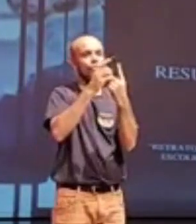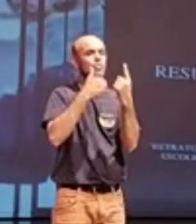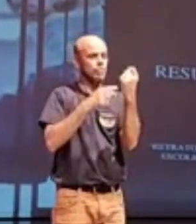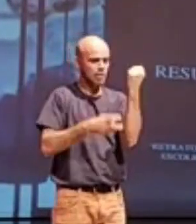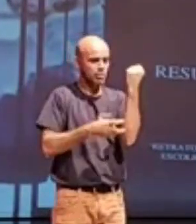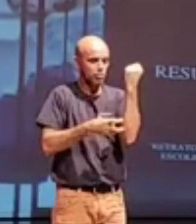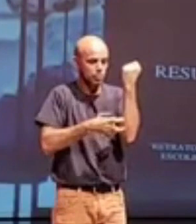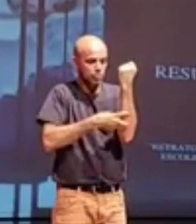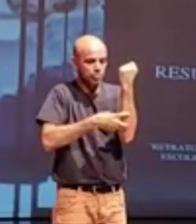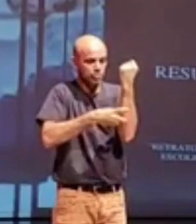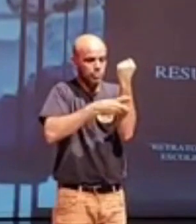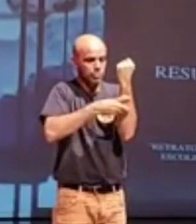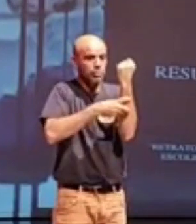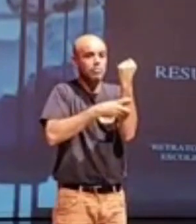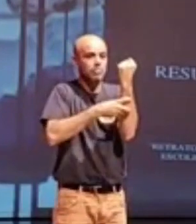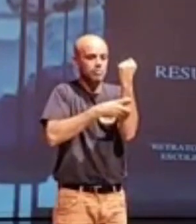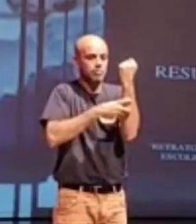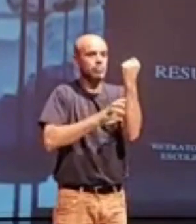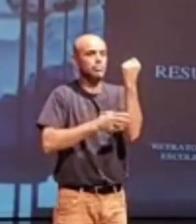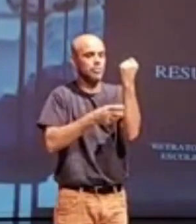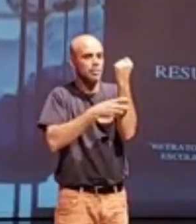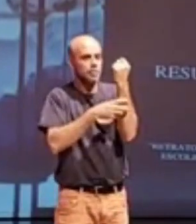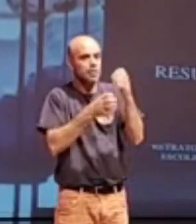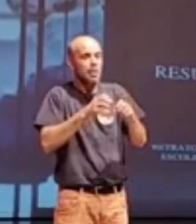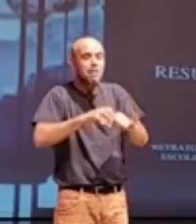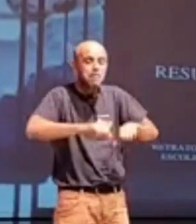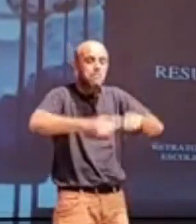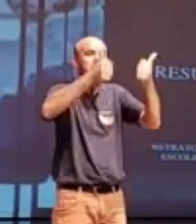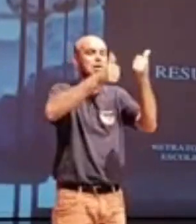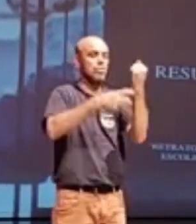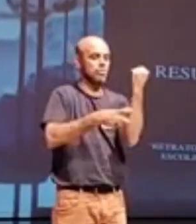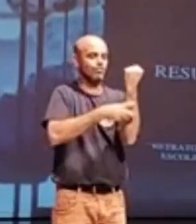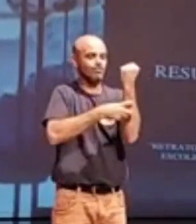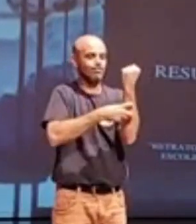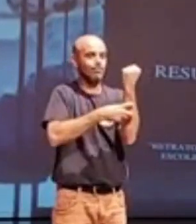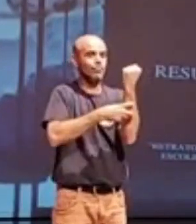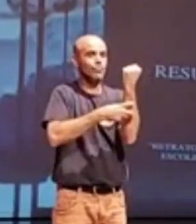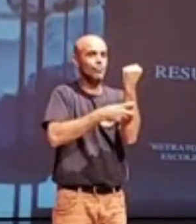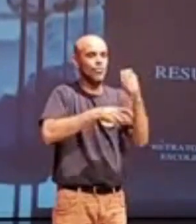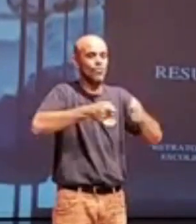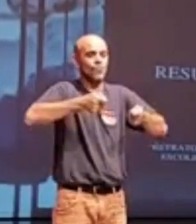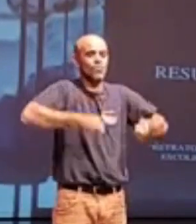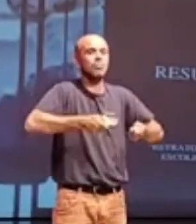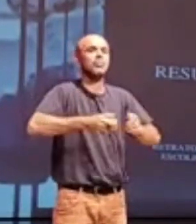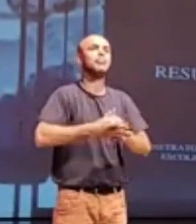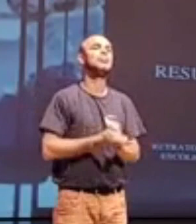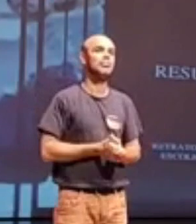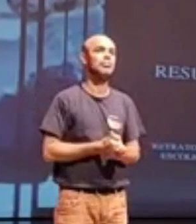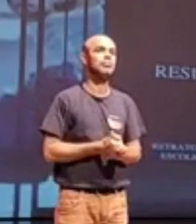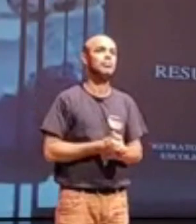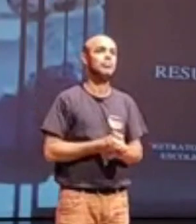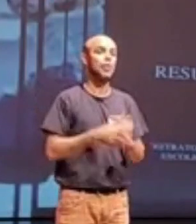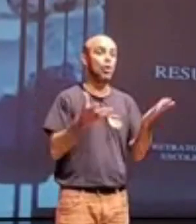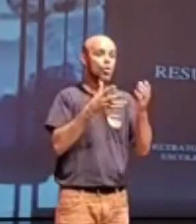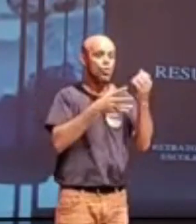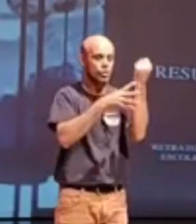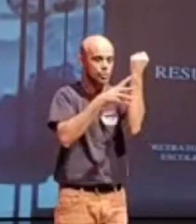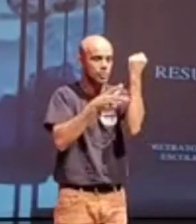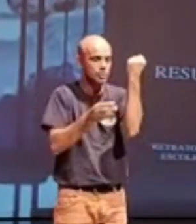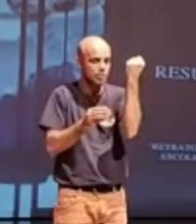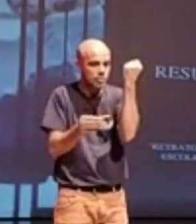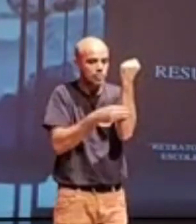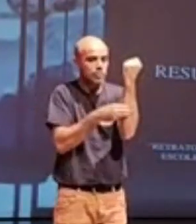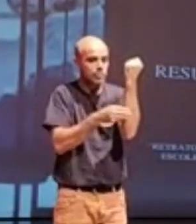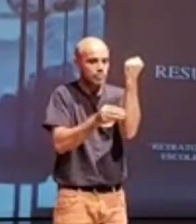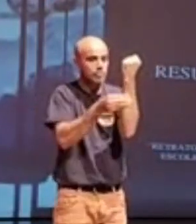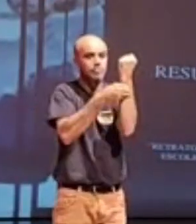que fixavam a parte posterior da vértebra, aumentando melhor ainda a fixação. E por fim, hoje, esses implantes com múltiplos pontos de